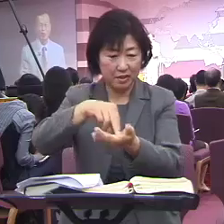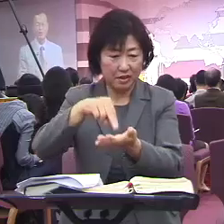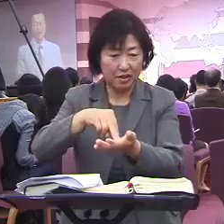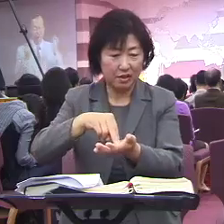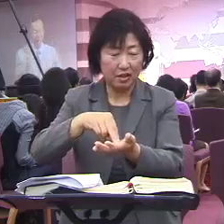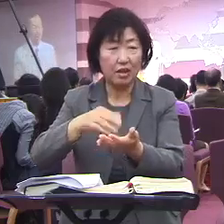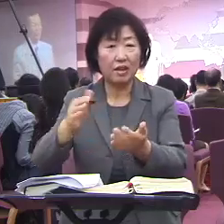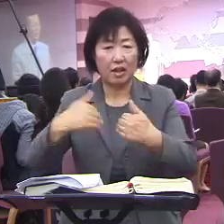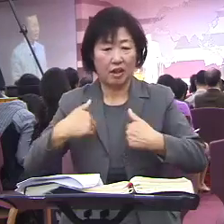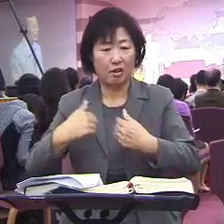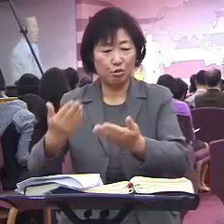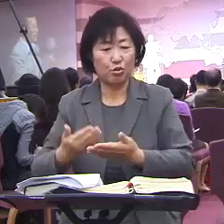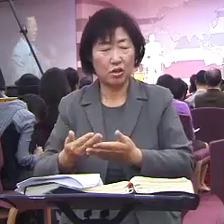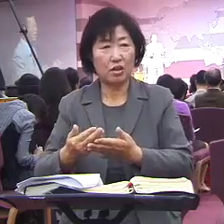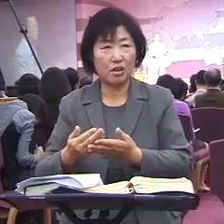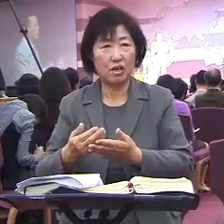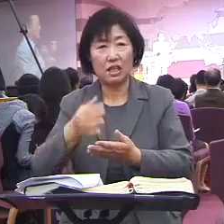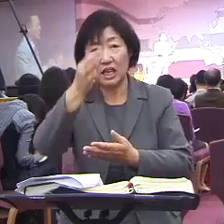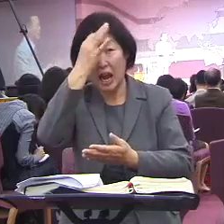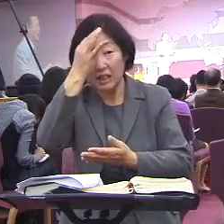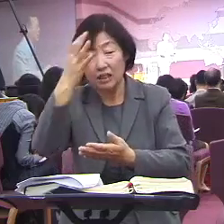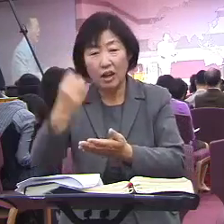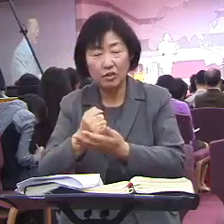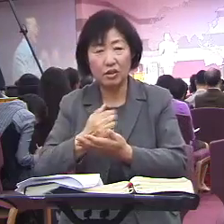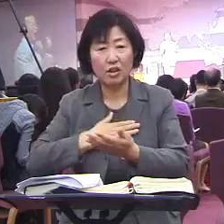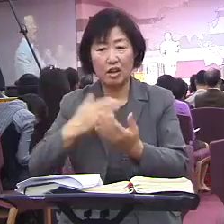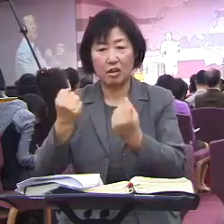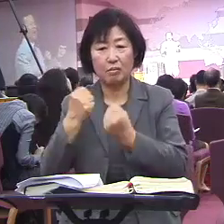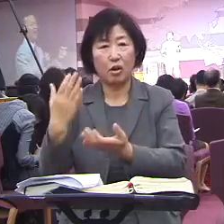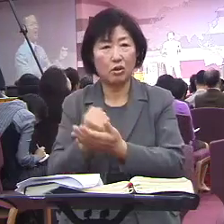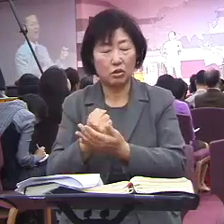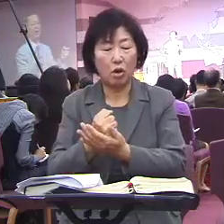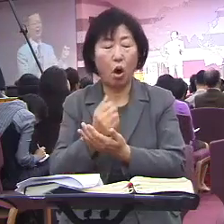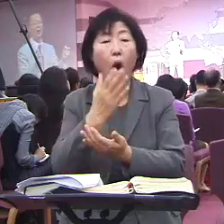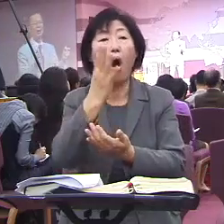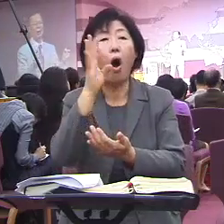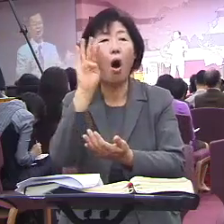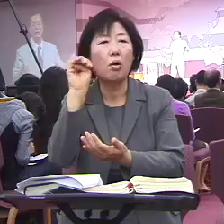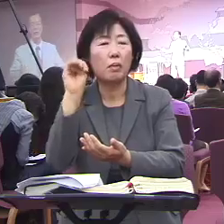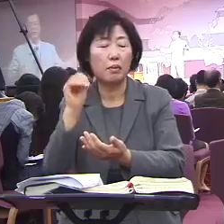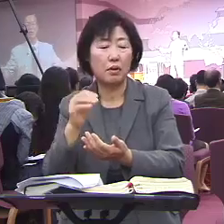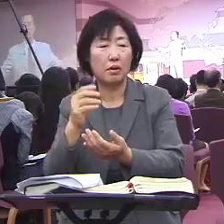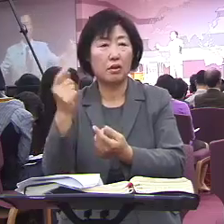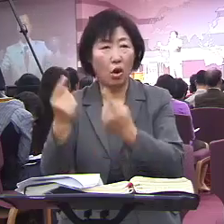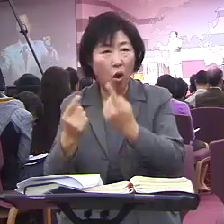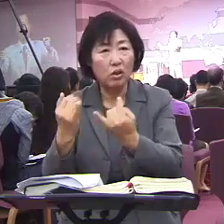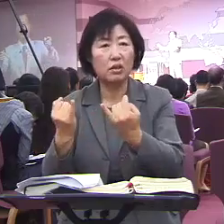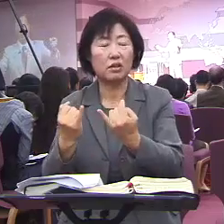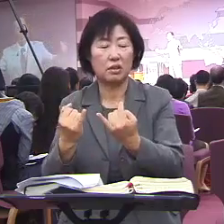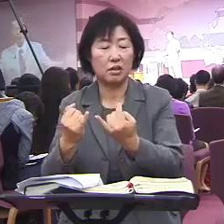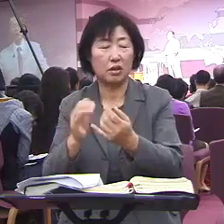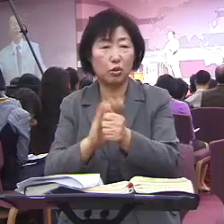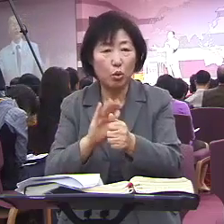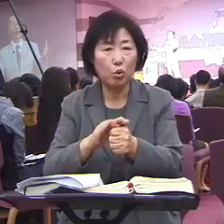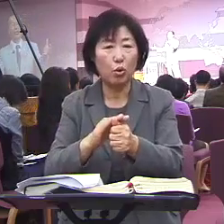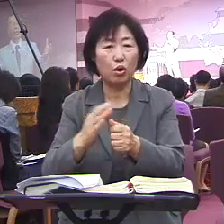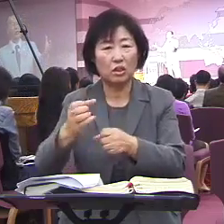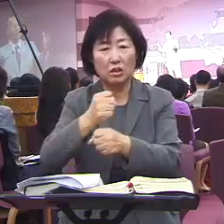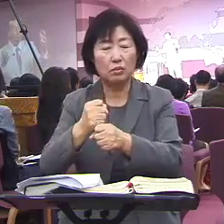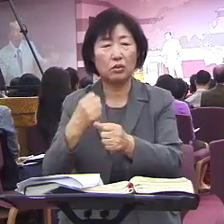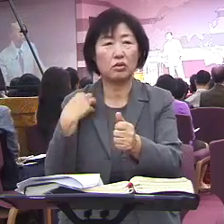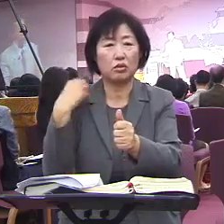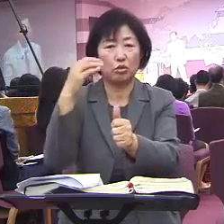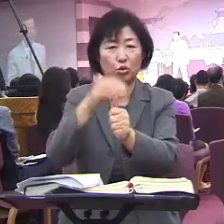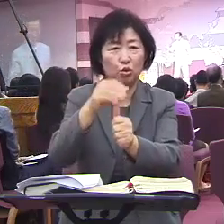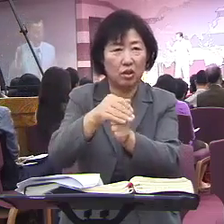내게 주어진 강한틀을 가지고 내게 주어진 힘을 가지고 내가 얼마나 형제들을 돕고 짐을 지워주었나